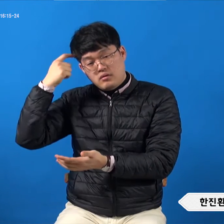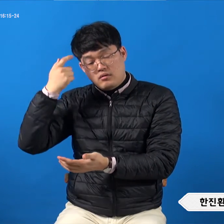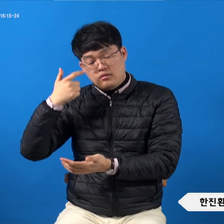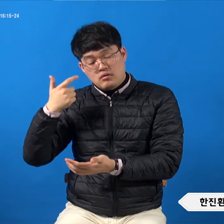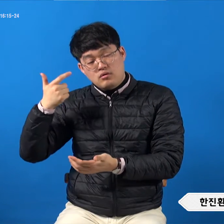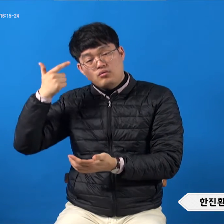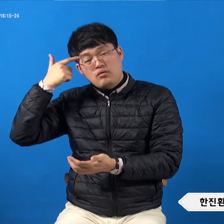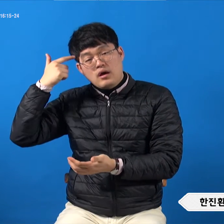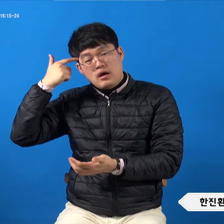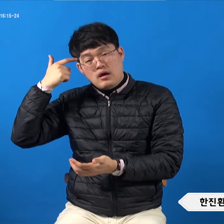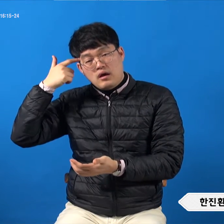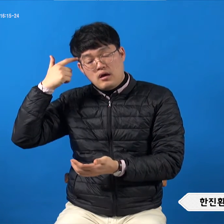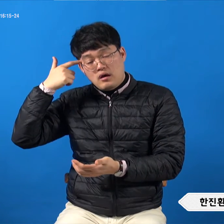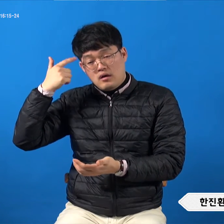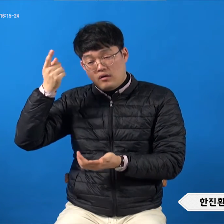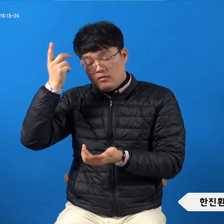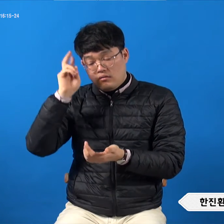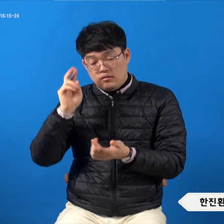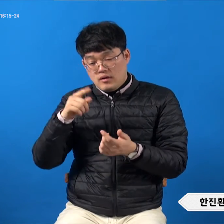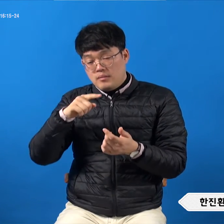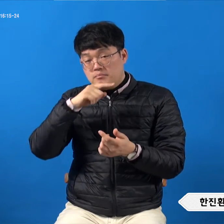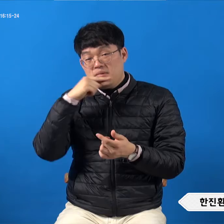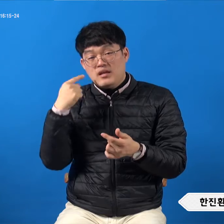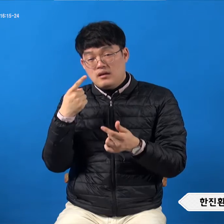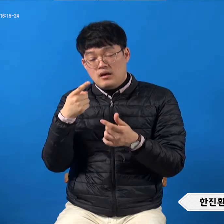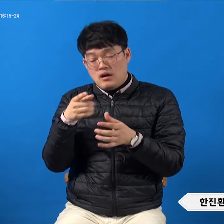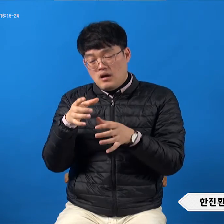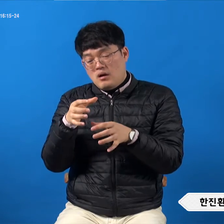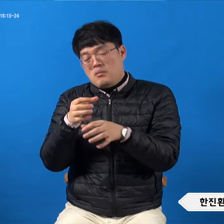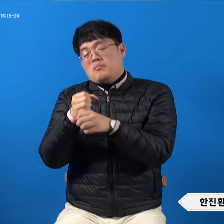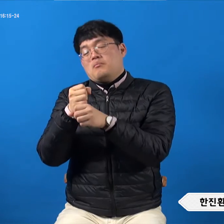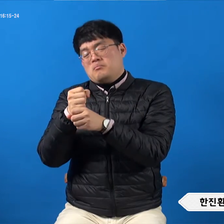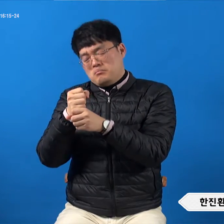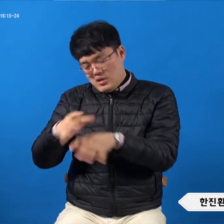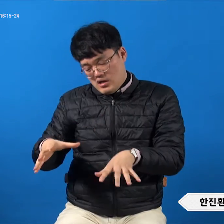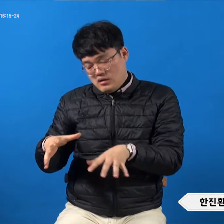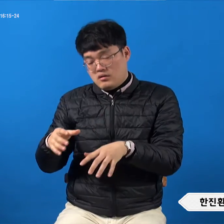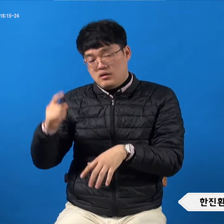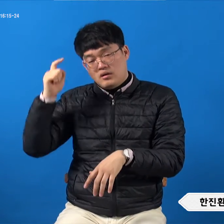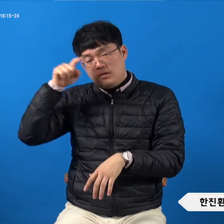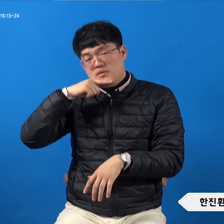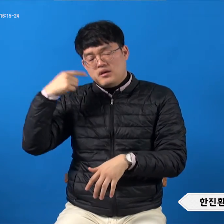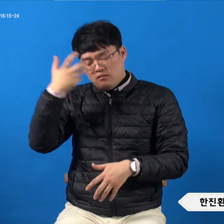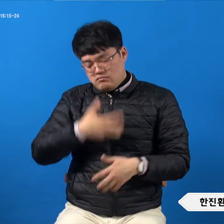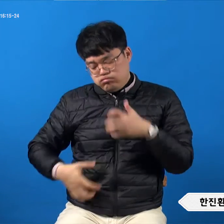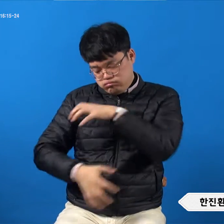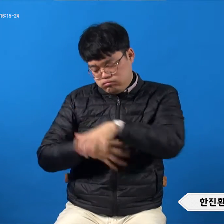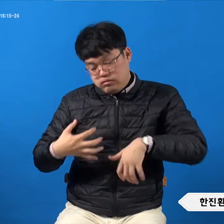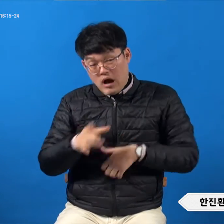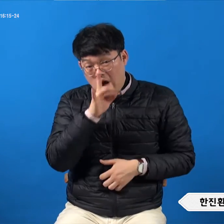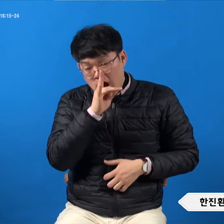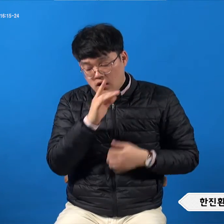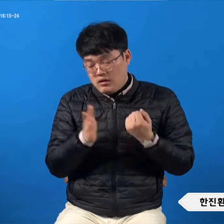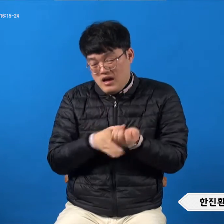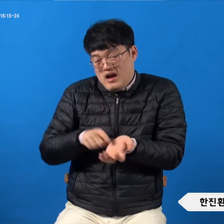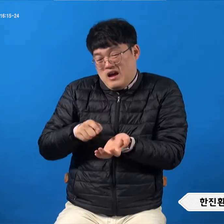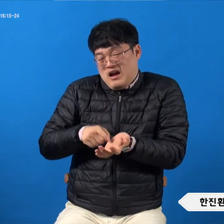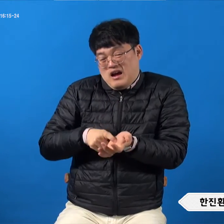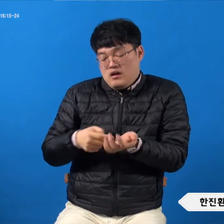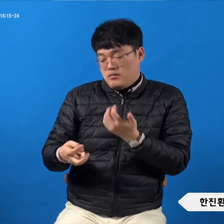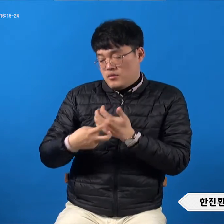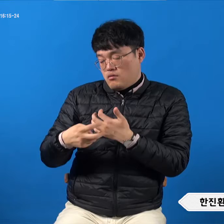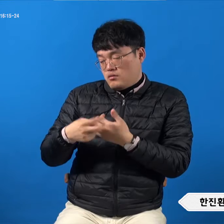이 혈색과 피순환이 전혀 되지 않습니다. 급하게 병원으로 수송을 했는데